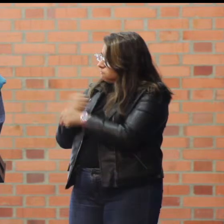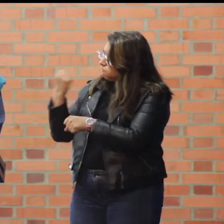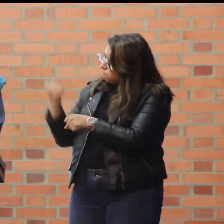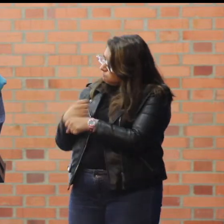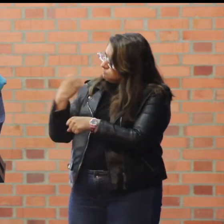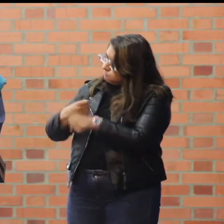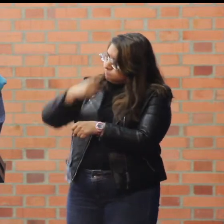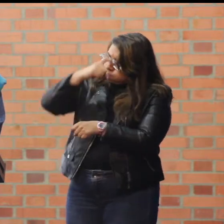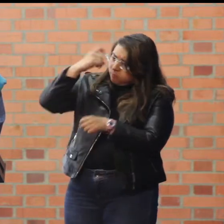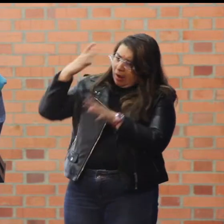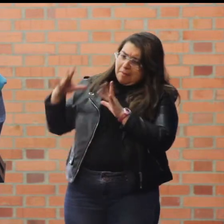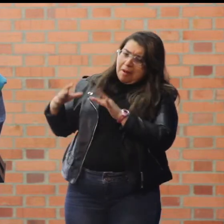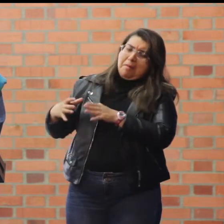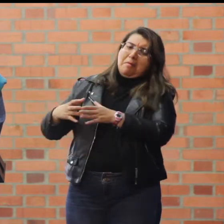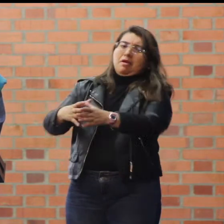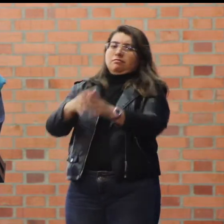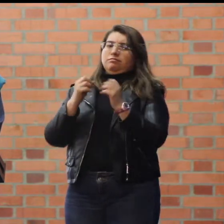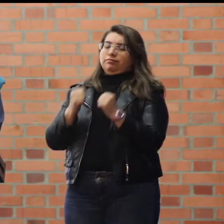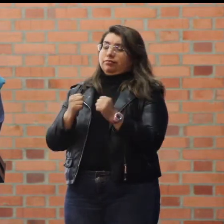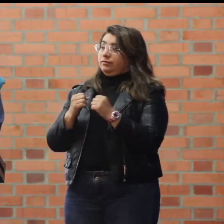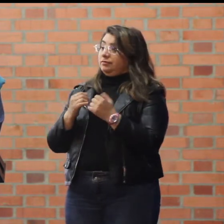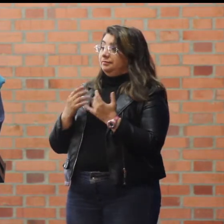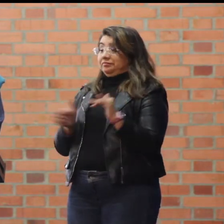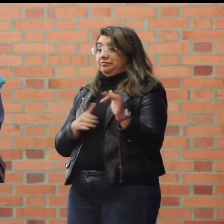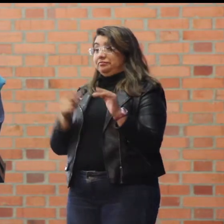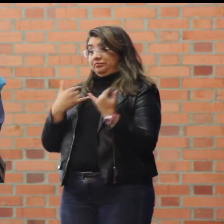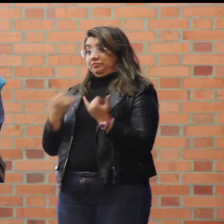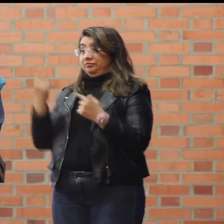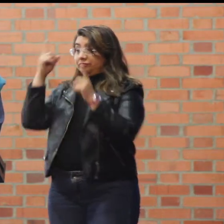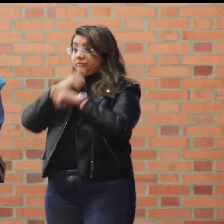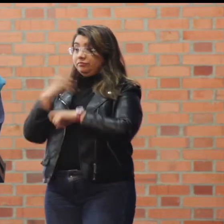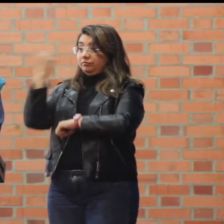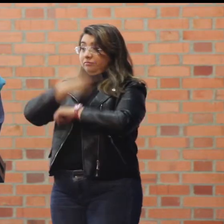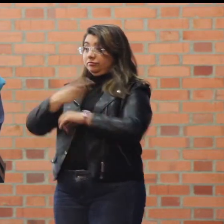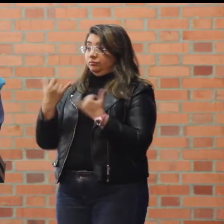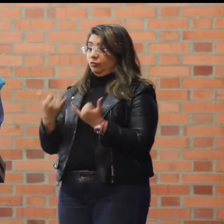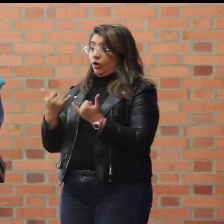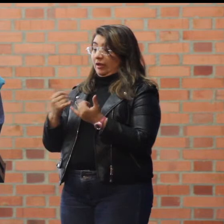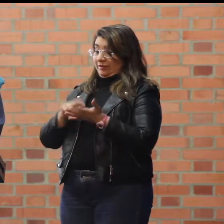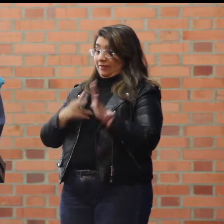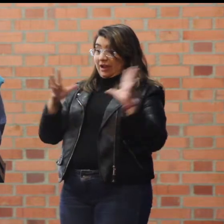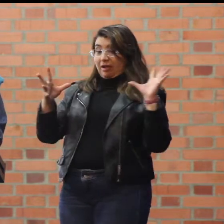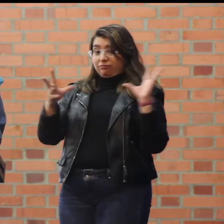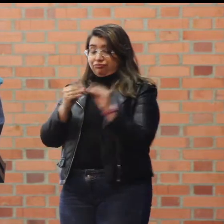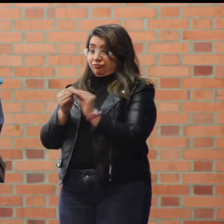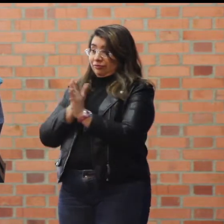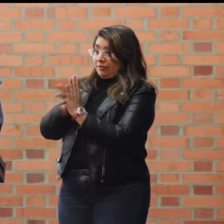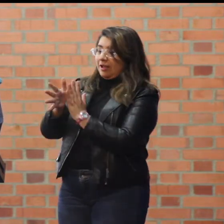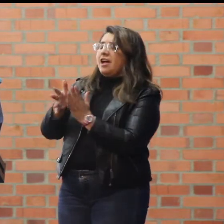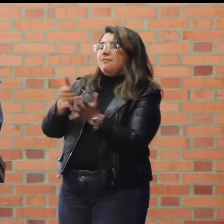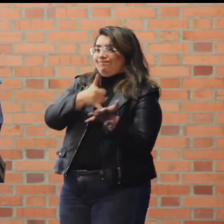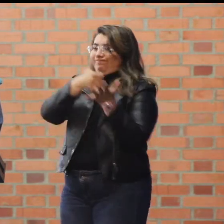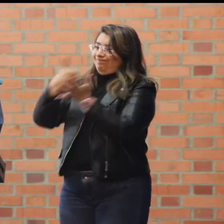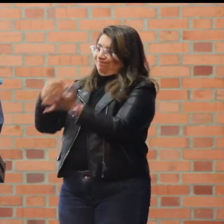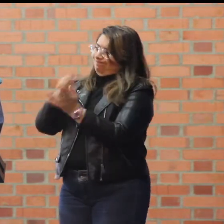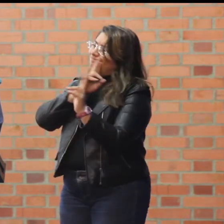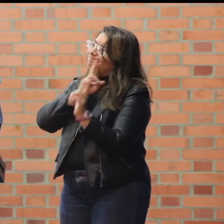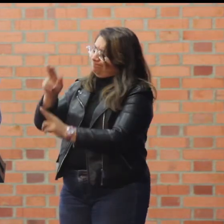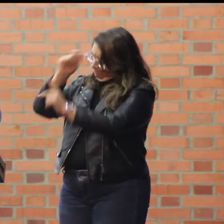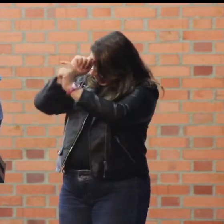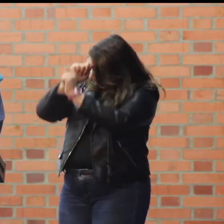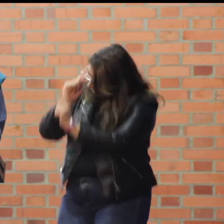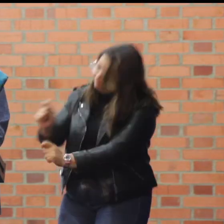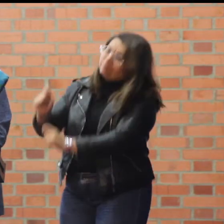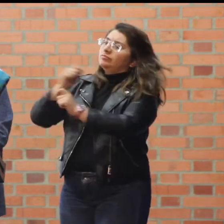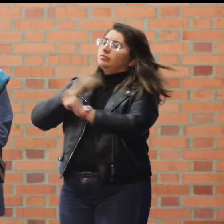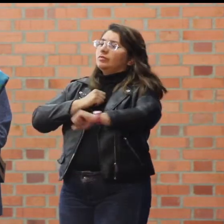ha costado conseguir por esta razón lanzar un premio de esta naturaleza constituye un acto de un gran valor